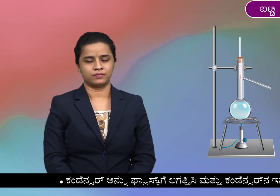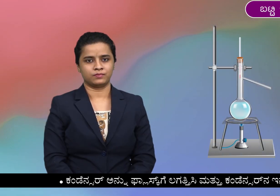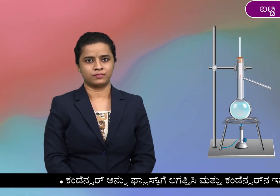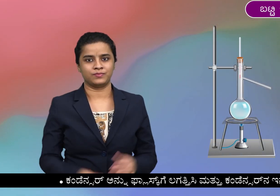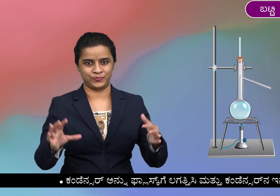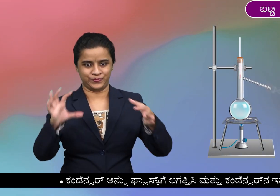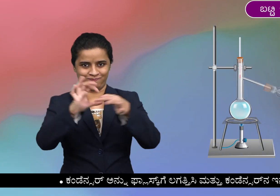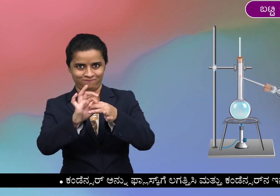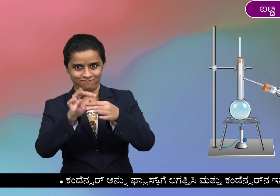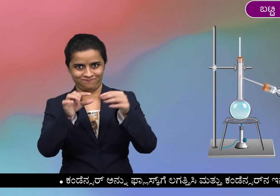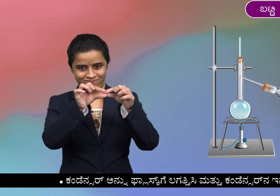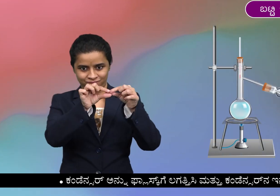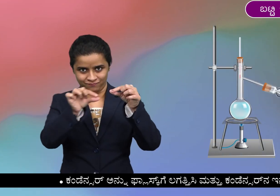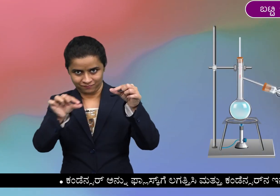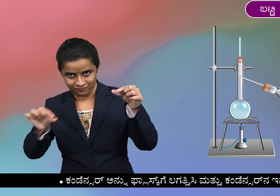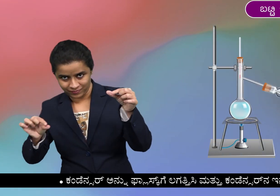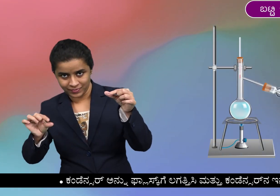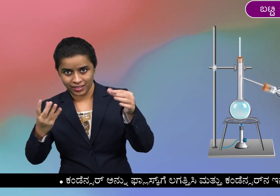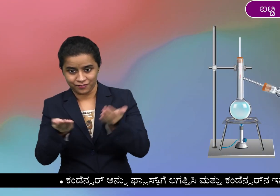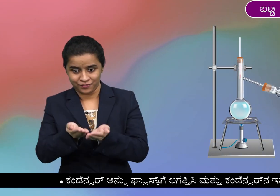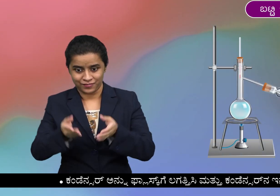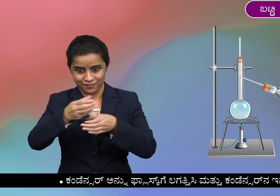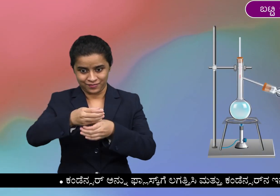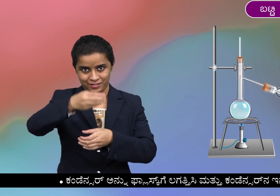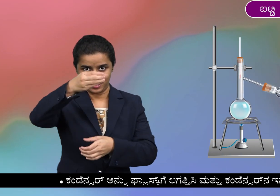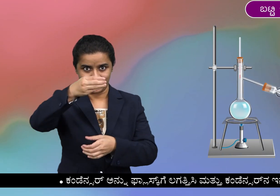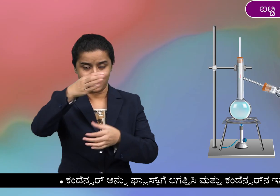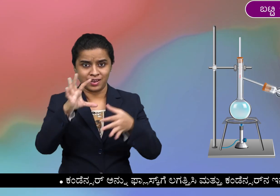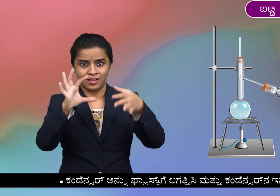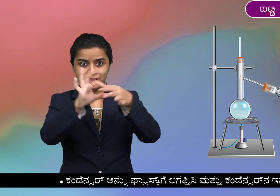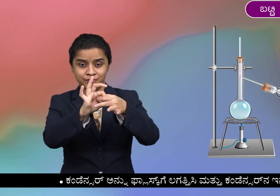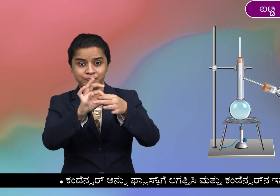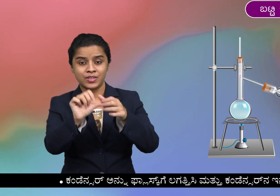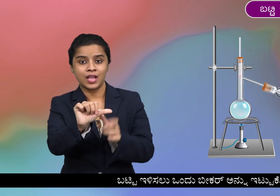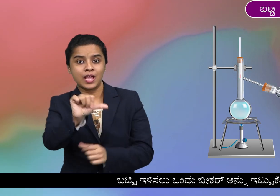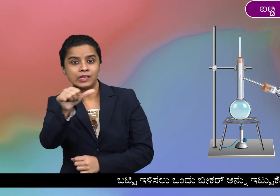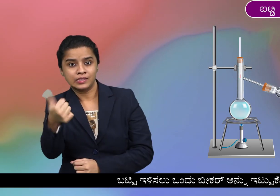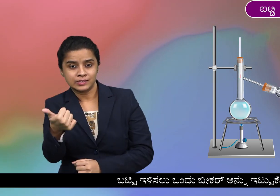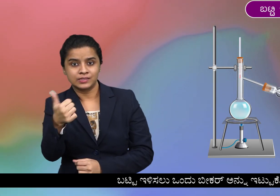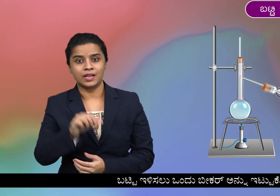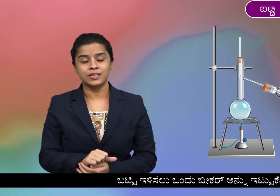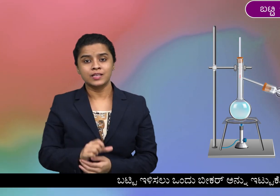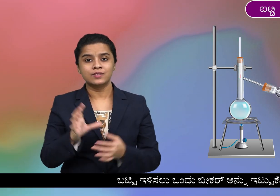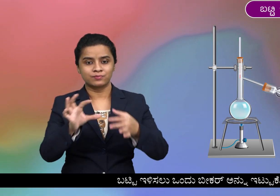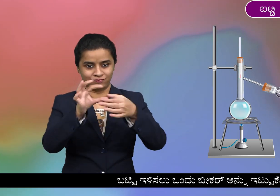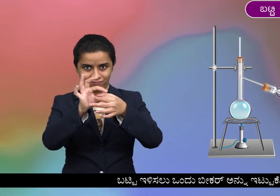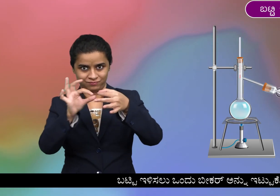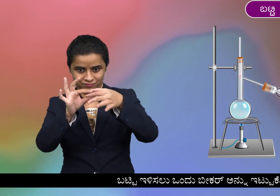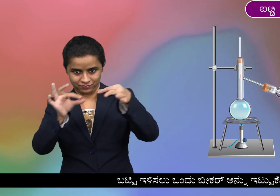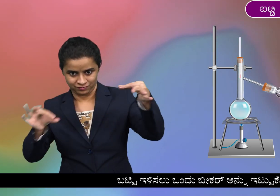ಕಂಡೆನ್ಸರ್ ಅನ್ನು ಫ್ಲಾಸ್ಕ್ಗೆ ಲಗೂತಿಸಿ ಮತ್ತು ಕಂಡೆನ್ಸರ್ನ ಇನ್ನೊಂದು ಬದಿಯಲ್ಲಿ ಬಟ್ಟಿ ಇಳಿಸಲು ಒಂದು ಬೀಕರ್ ಅನ್ನು ಇಟ್ಟುಕೊಳ್ಳಿ.